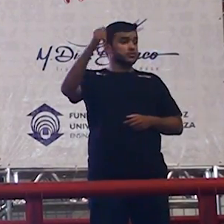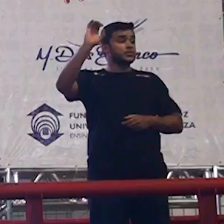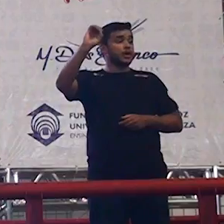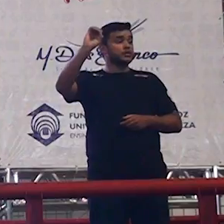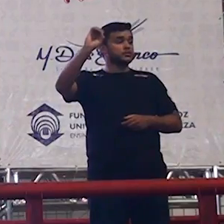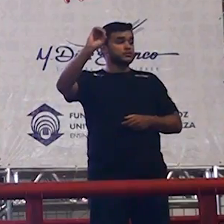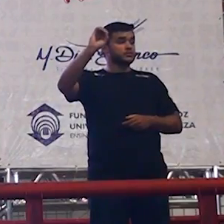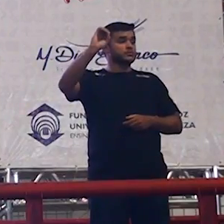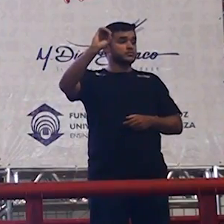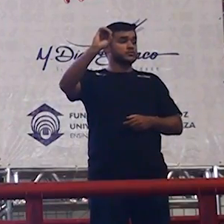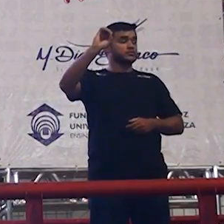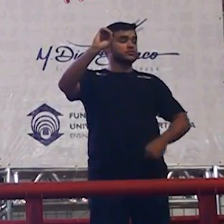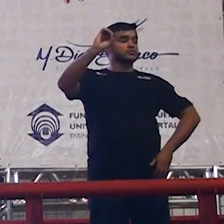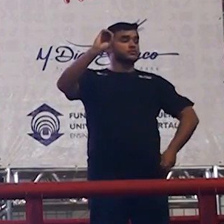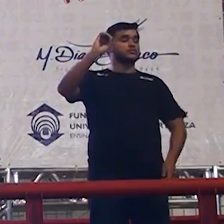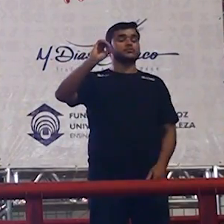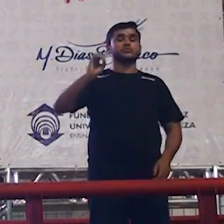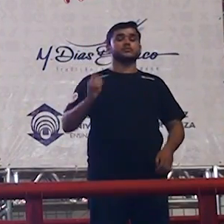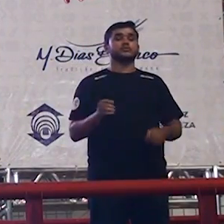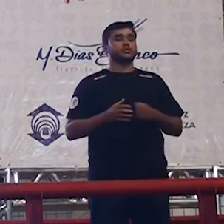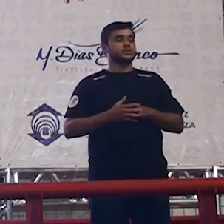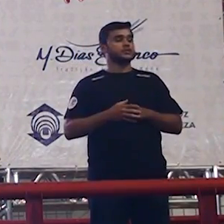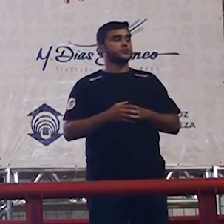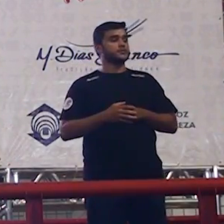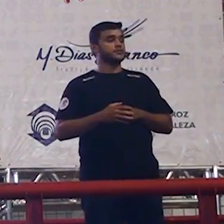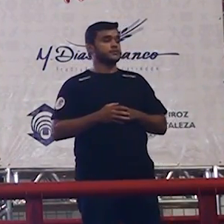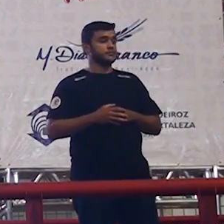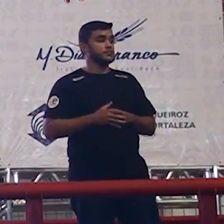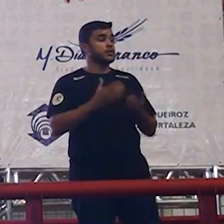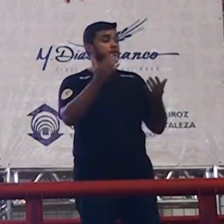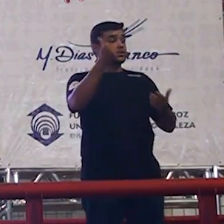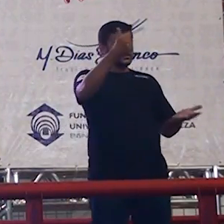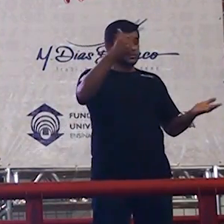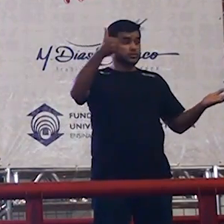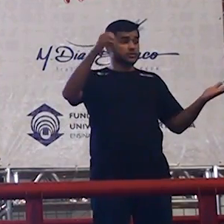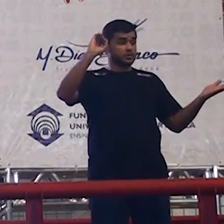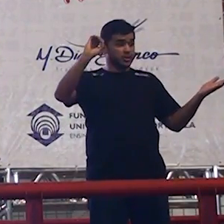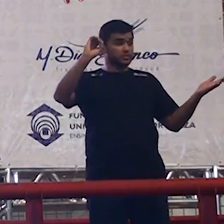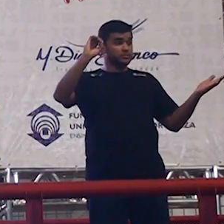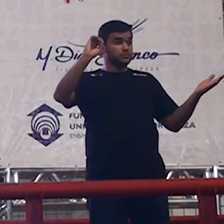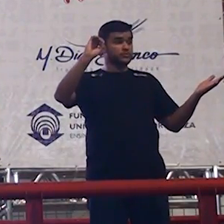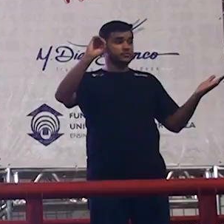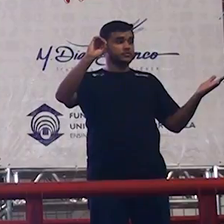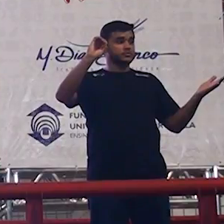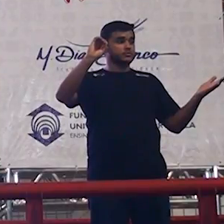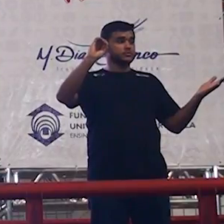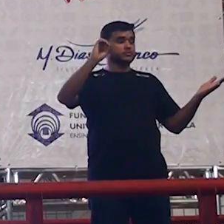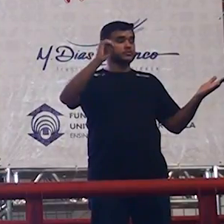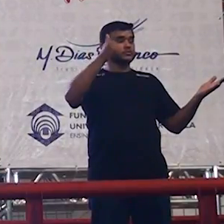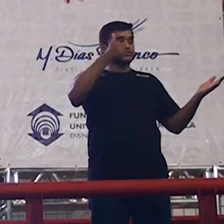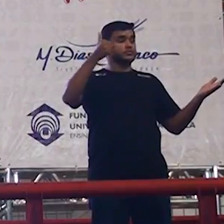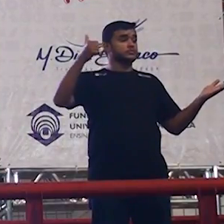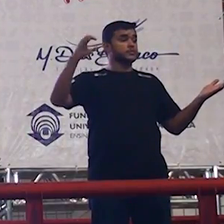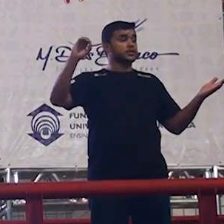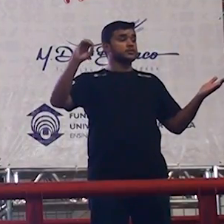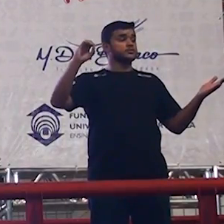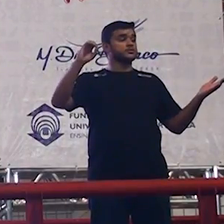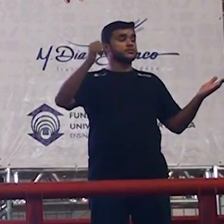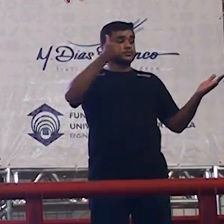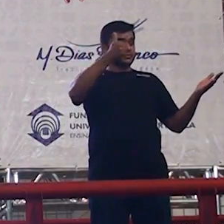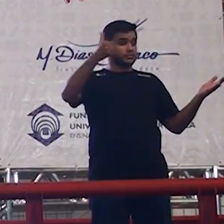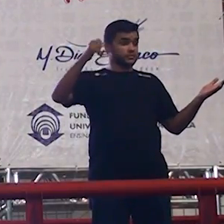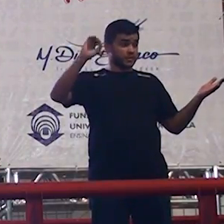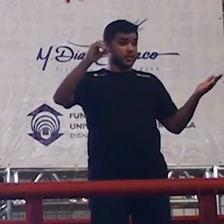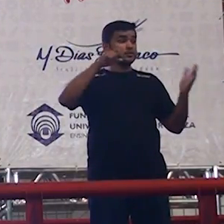Vou usar aquela dica grande do início da aula, certo? Beleza? Questão 9 da